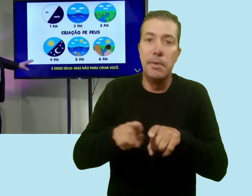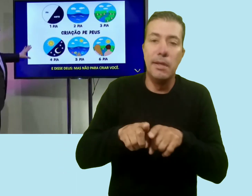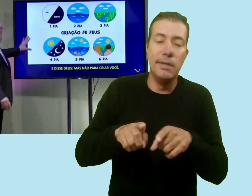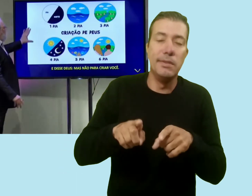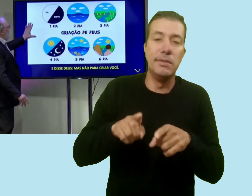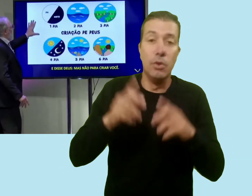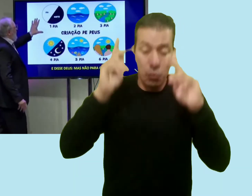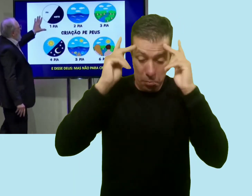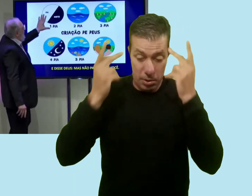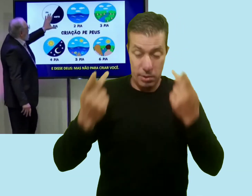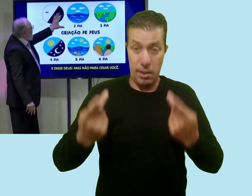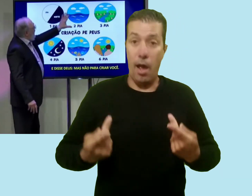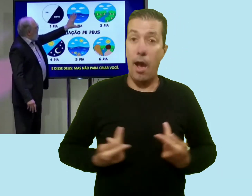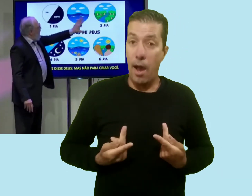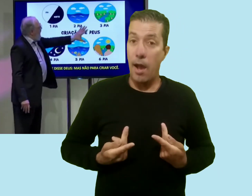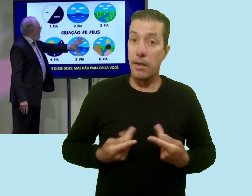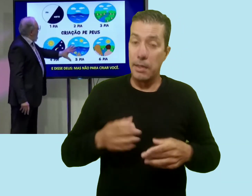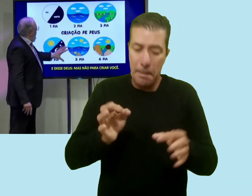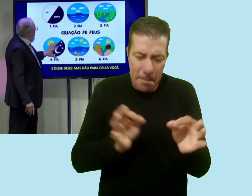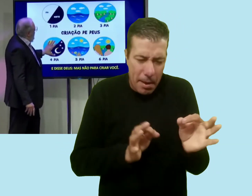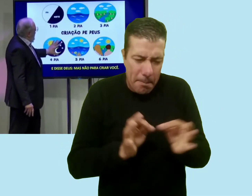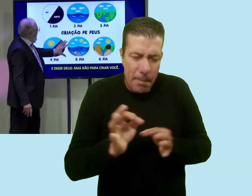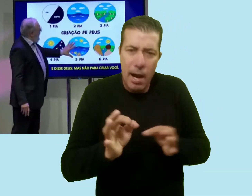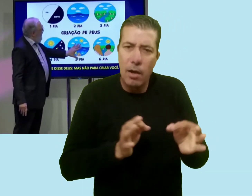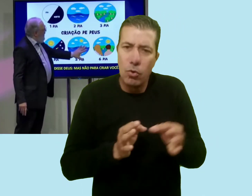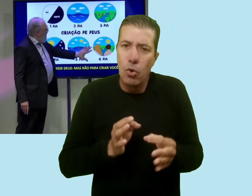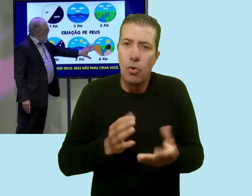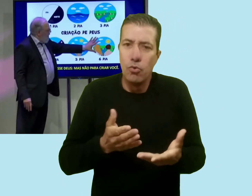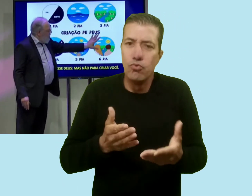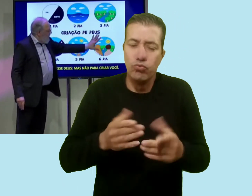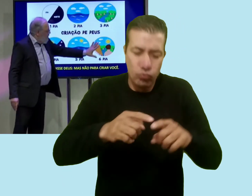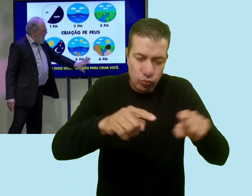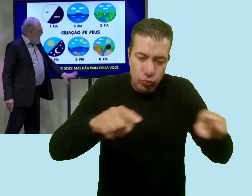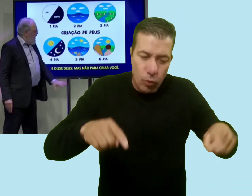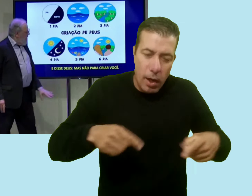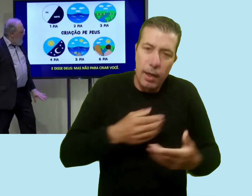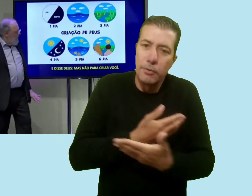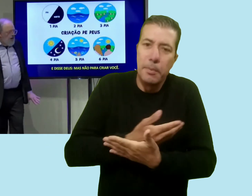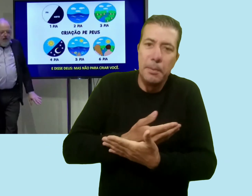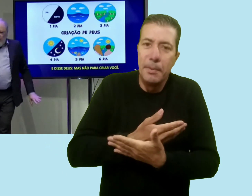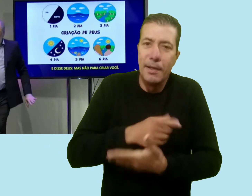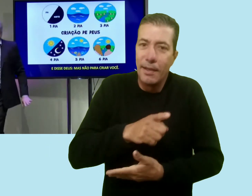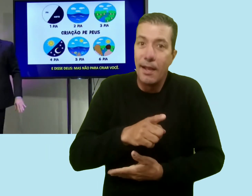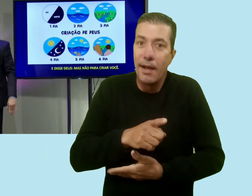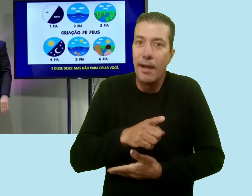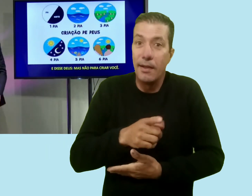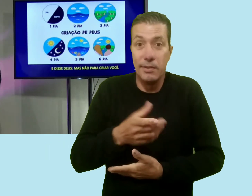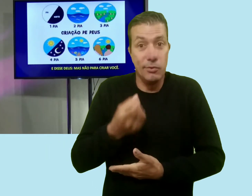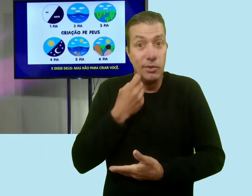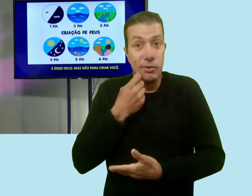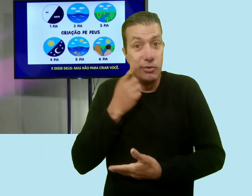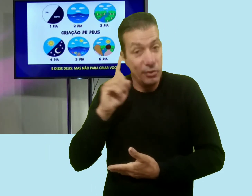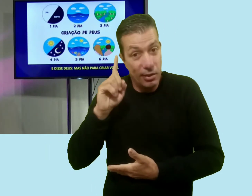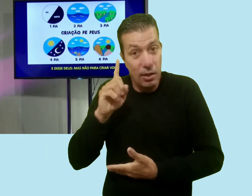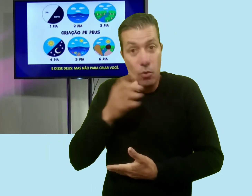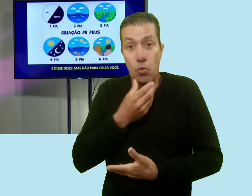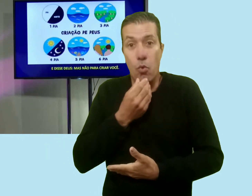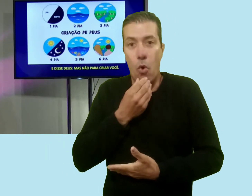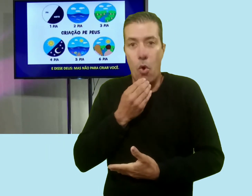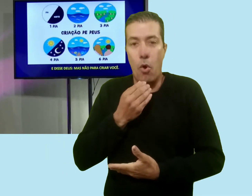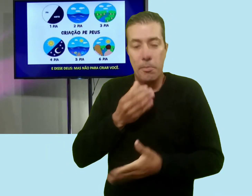Em outras palavras, ele preparou aqui o quartinho do bebê, e no sexto dia o bebê chegou.